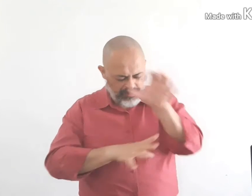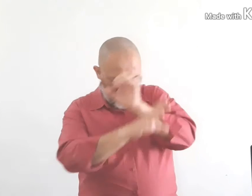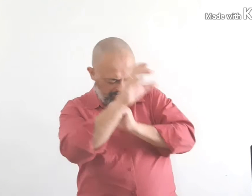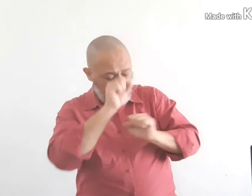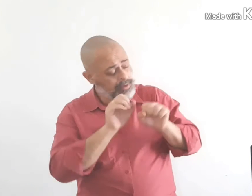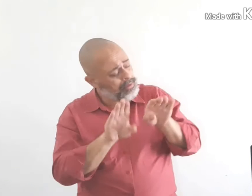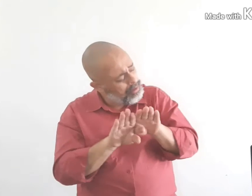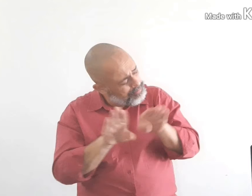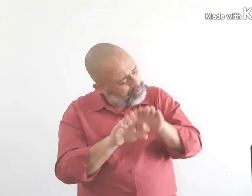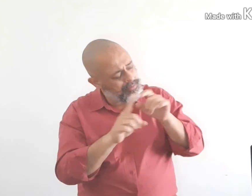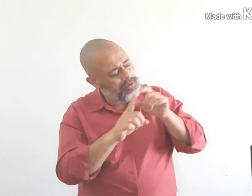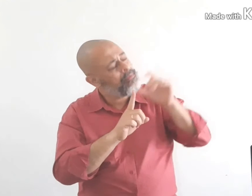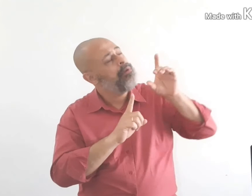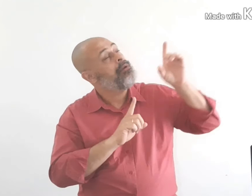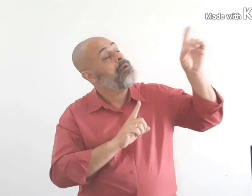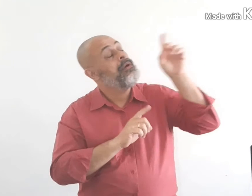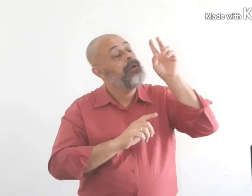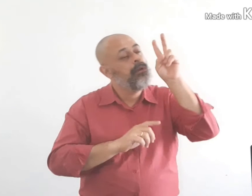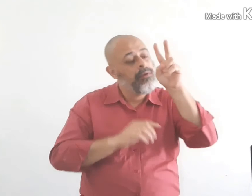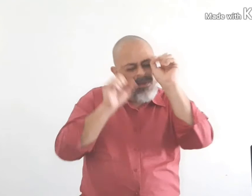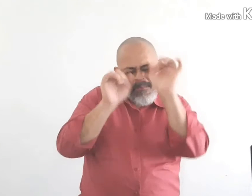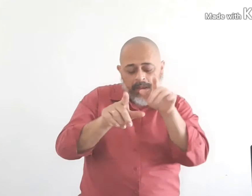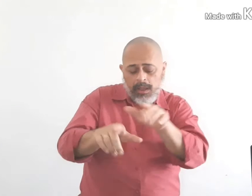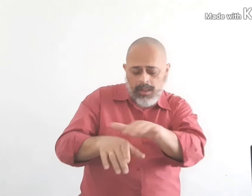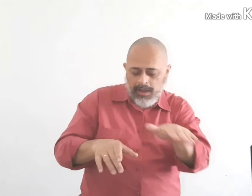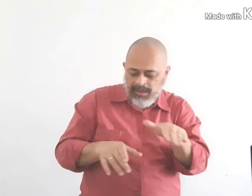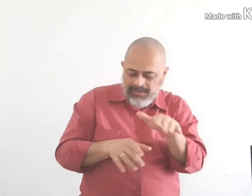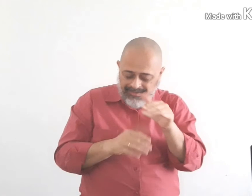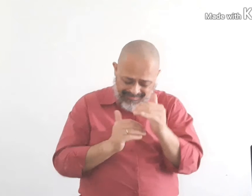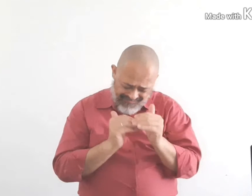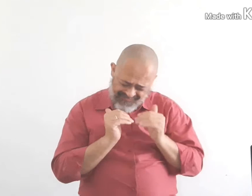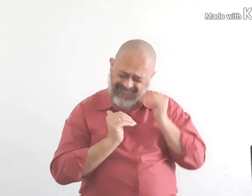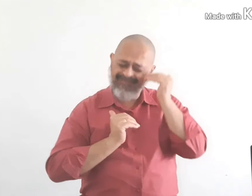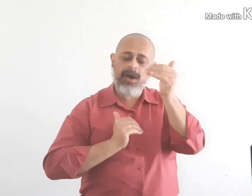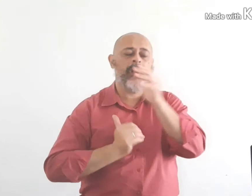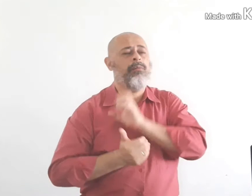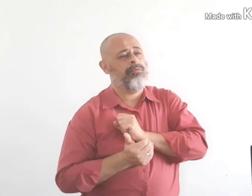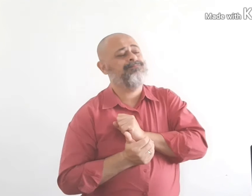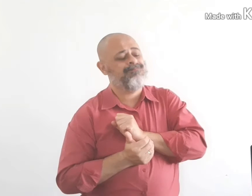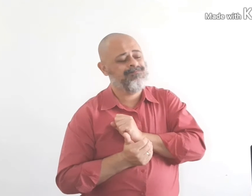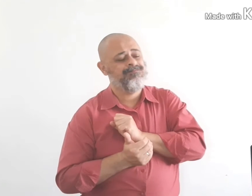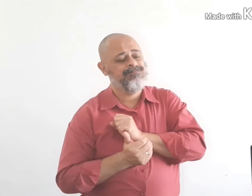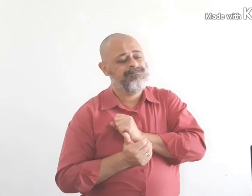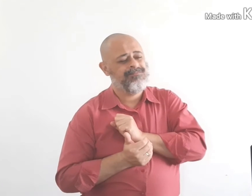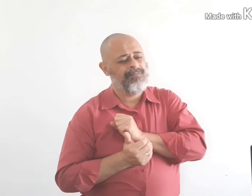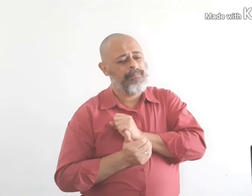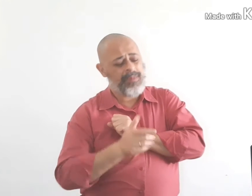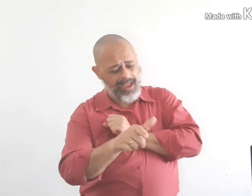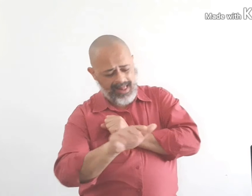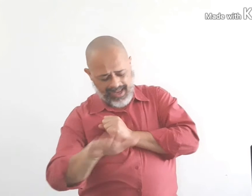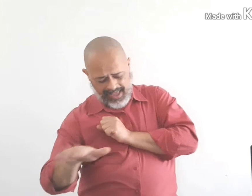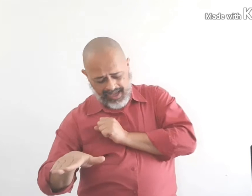o seu amor, aumenta o seu compromisso contigo. Faz conosco também, Senhor, adultos. Pedimos